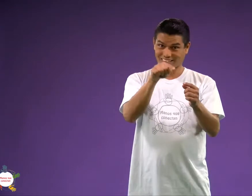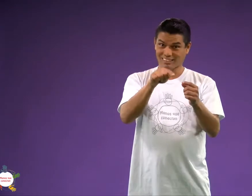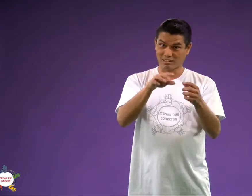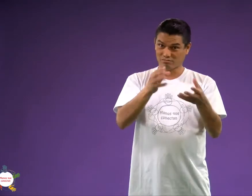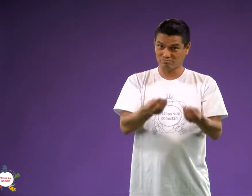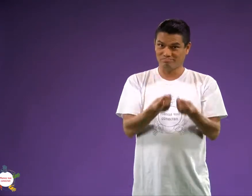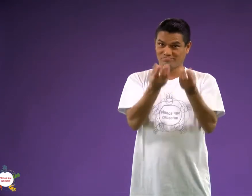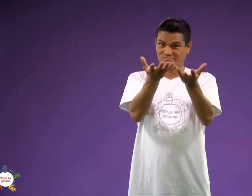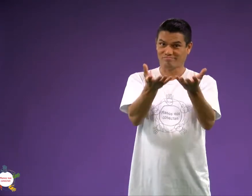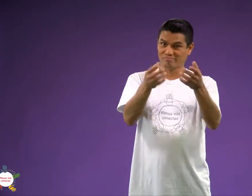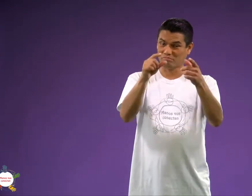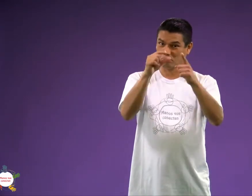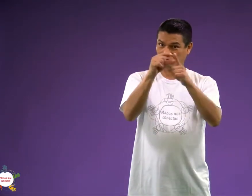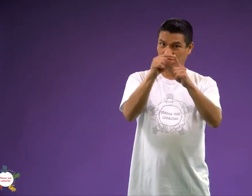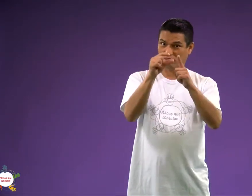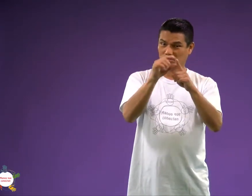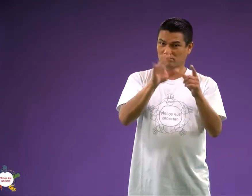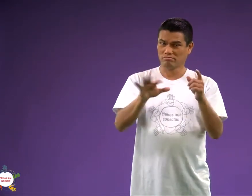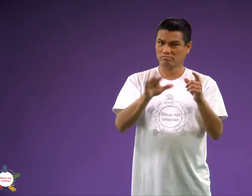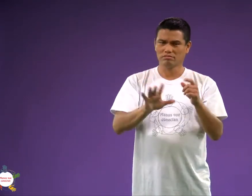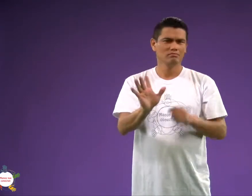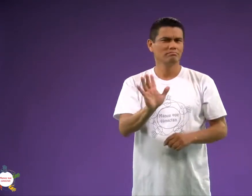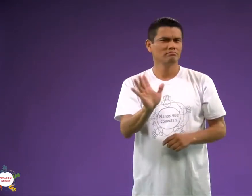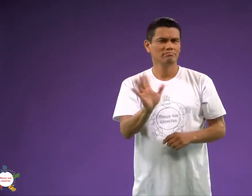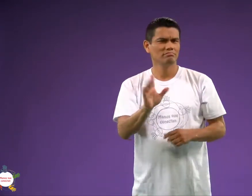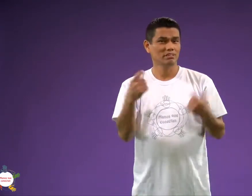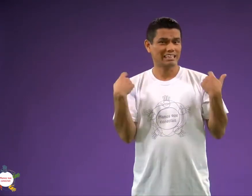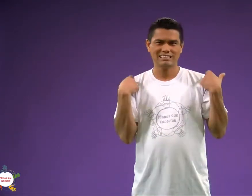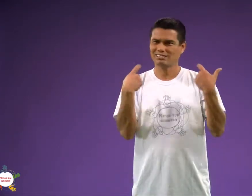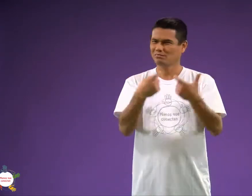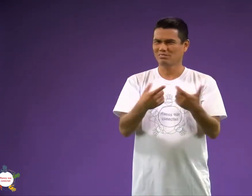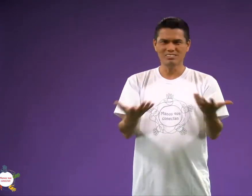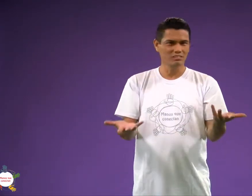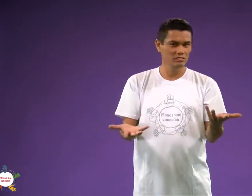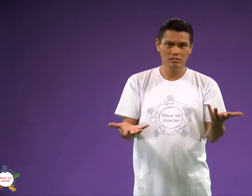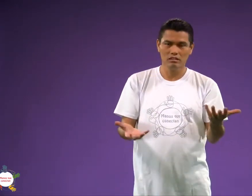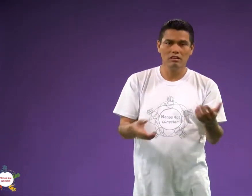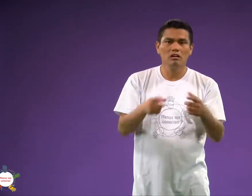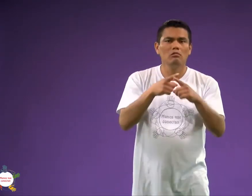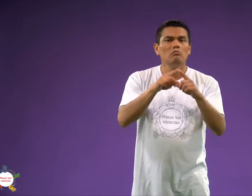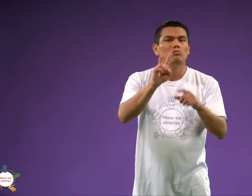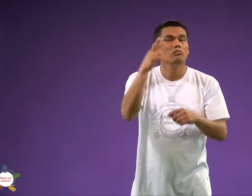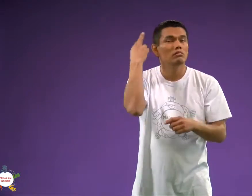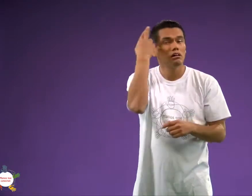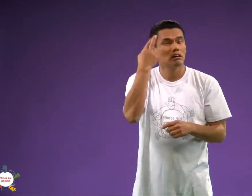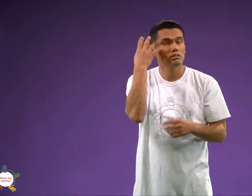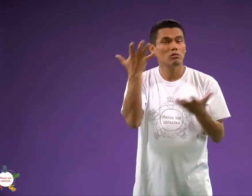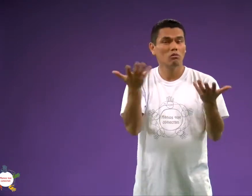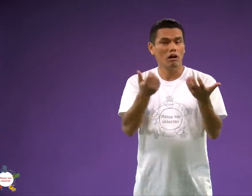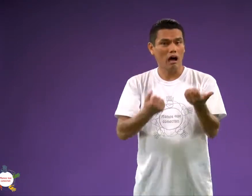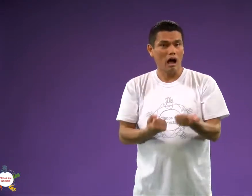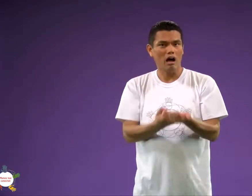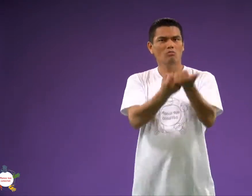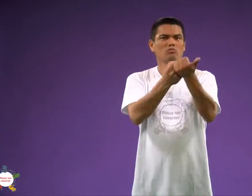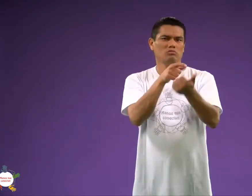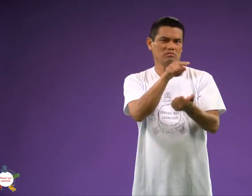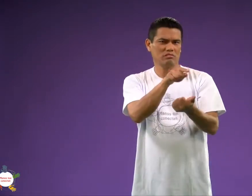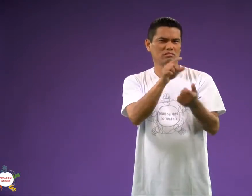español, que va de la A hasta la Z. Pero, ¿se usa siempre para deletrear? No, no es así.